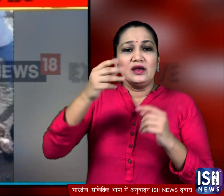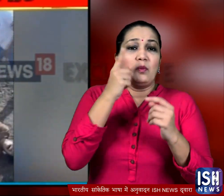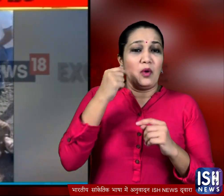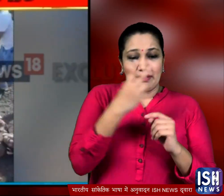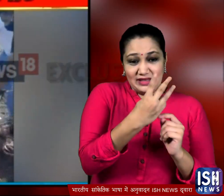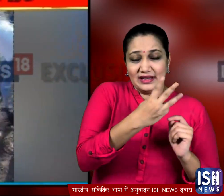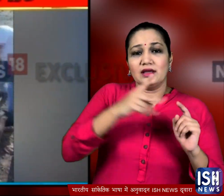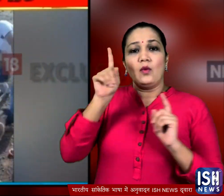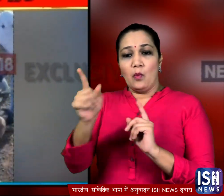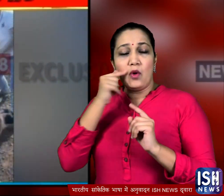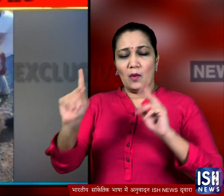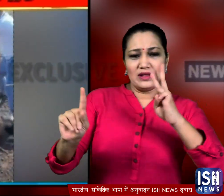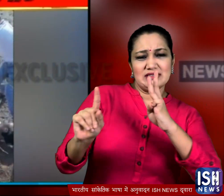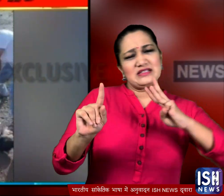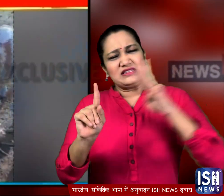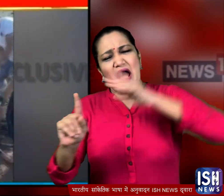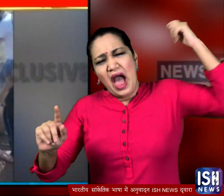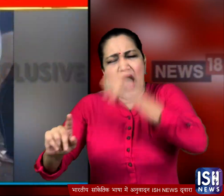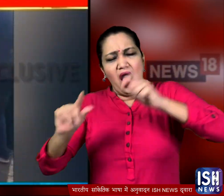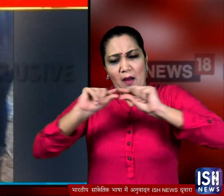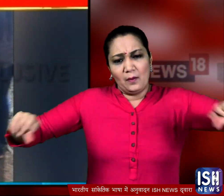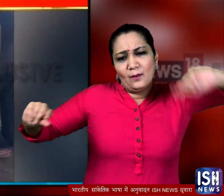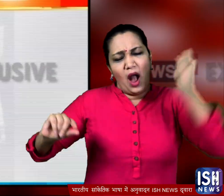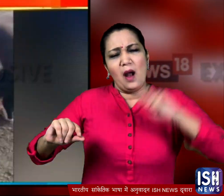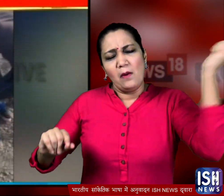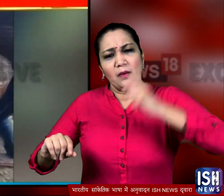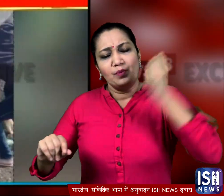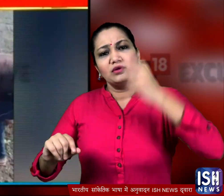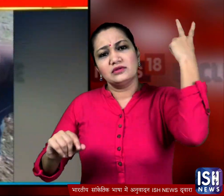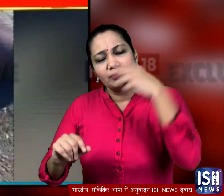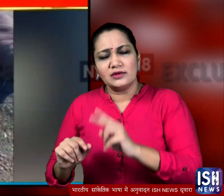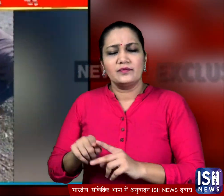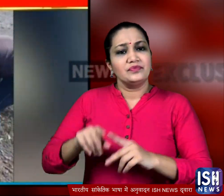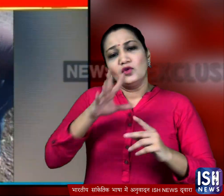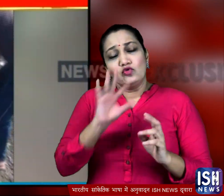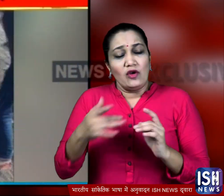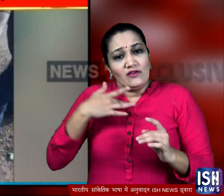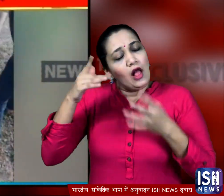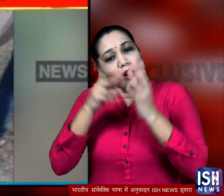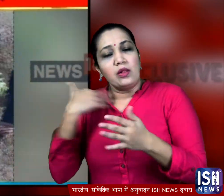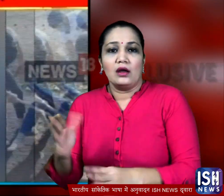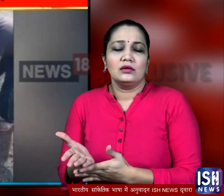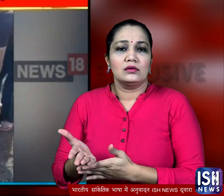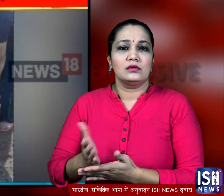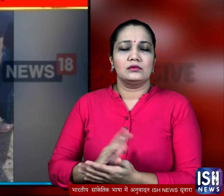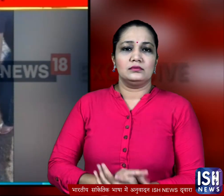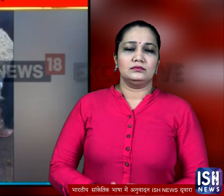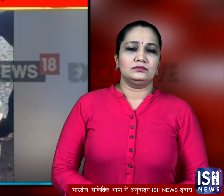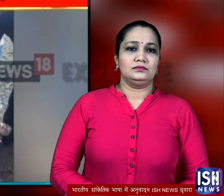में 3 लोग मिलकर लड़के पर ताबड़तोड़ डंडे बरसाते दिखे। ऐसा लगा जैसे वो लोग उस लड़के को जान से ही मार डालेंगे।